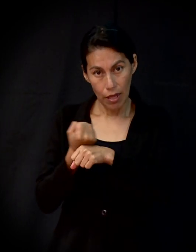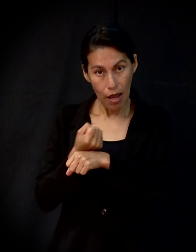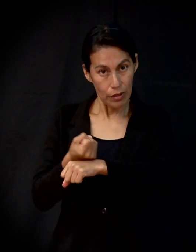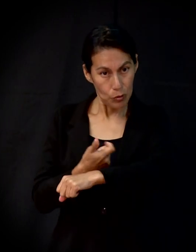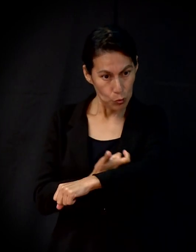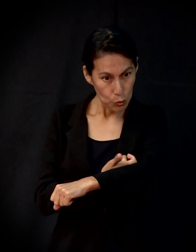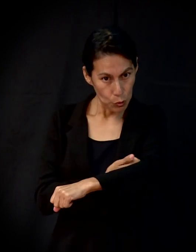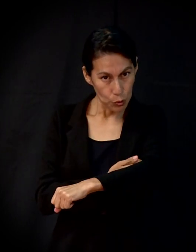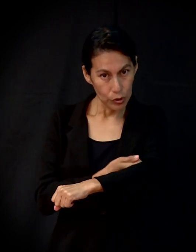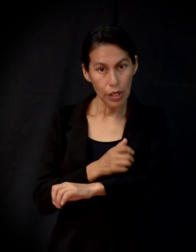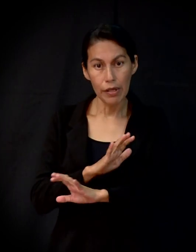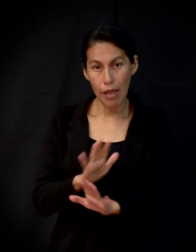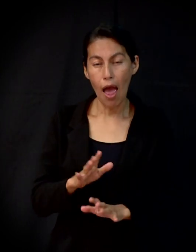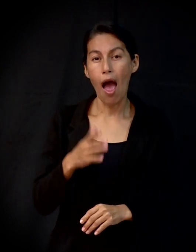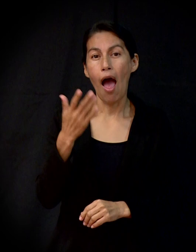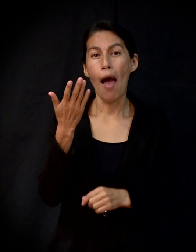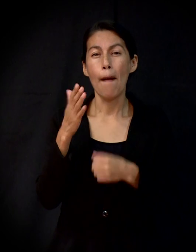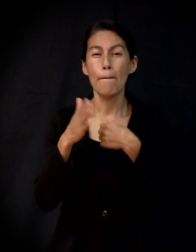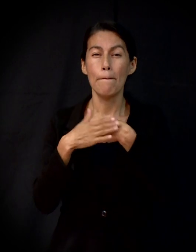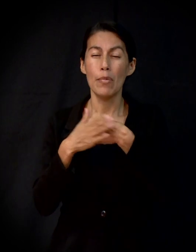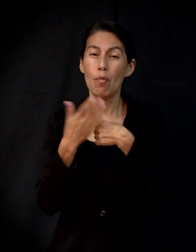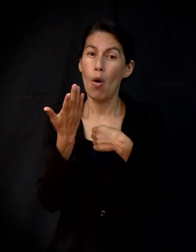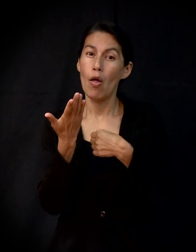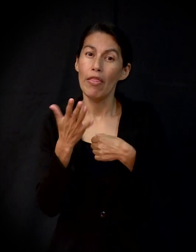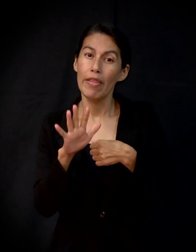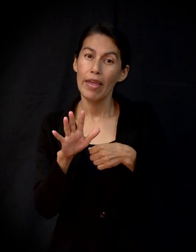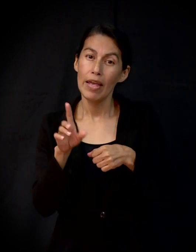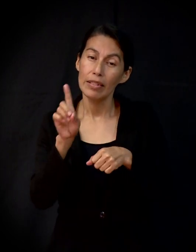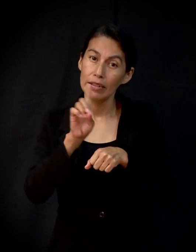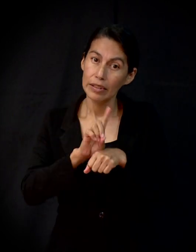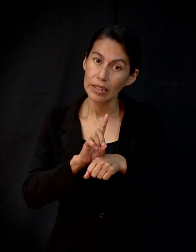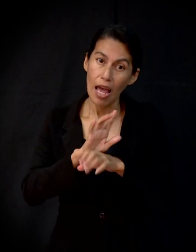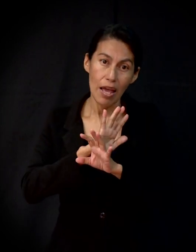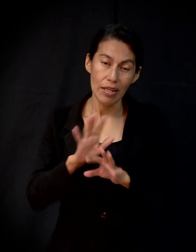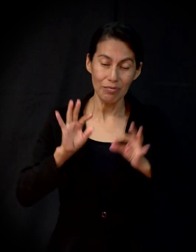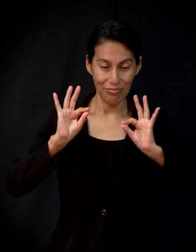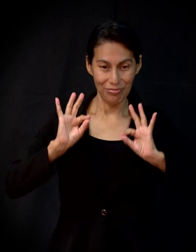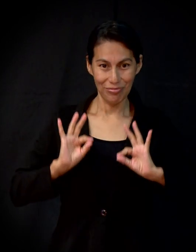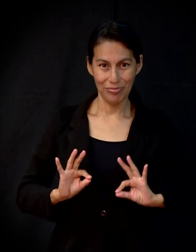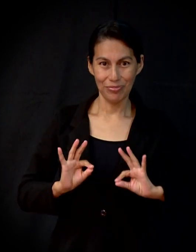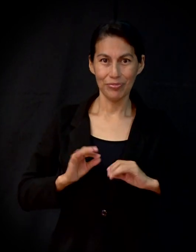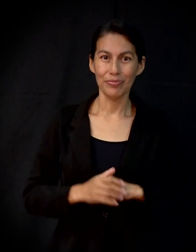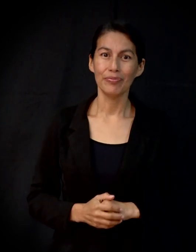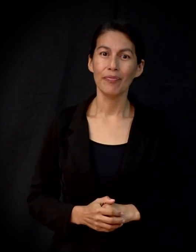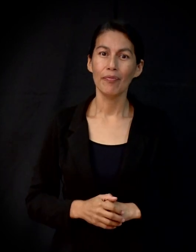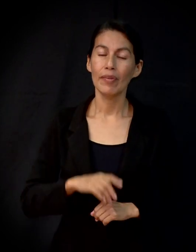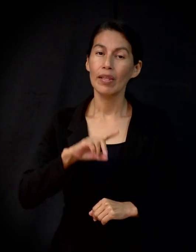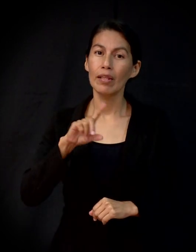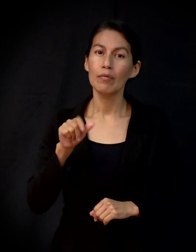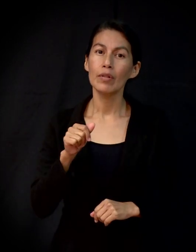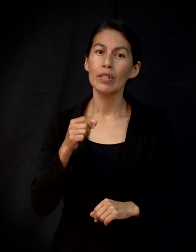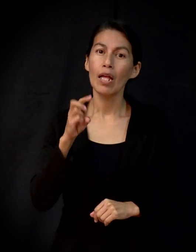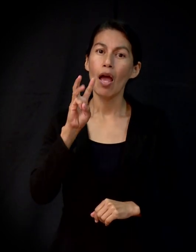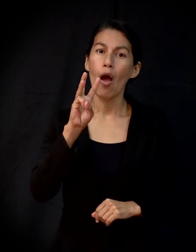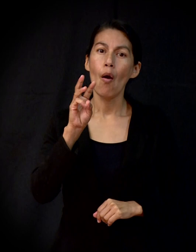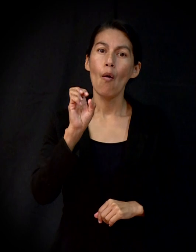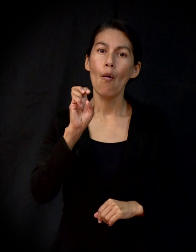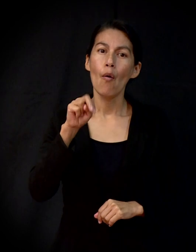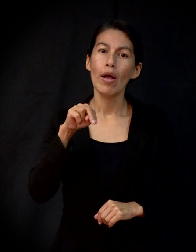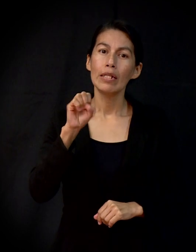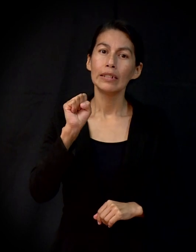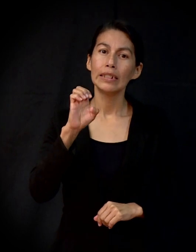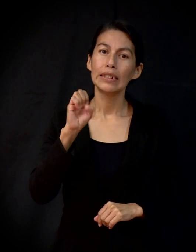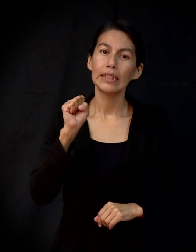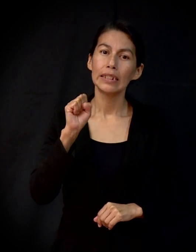para que en 10 días estén en óptimas condiciones y puedan hacerlo. De parte de Wenceslao Citalano Lugo,